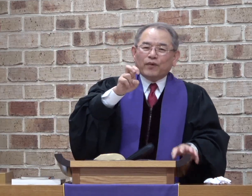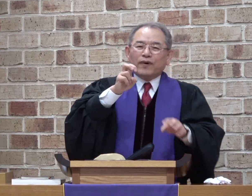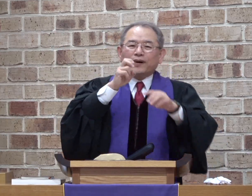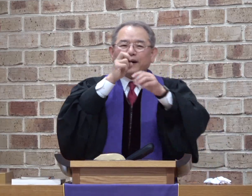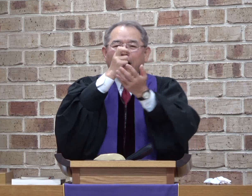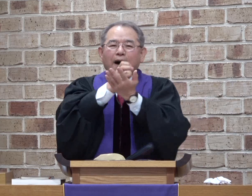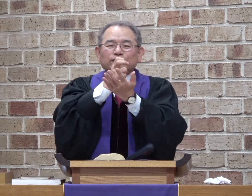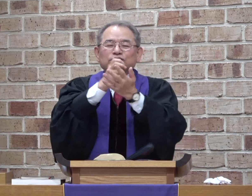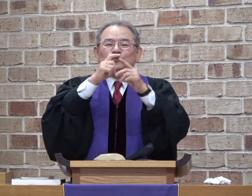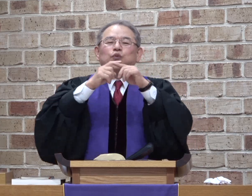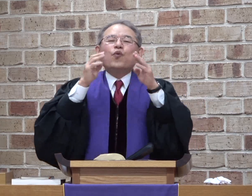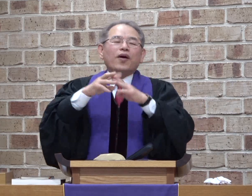도남감리교회였습니다.